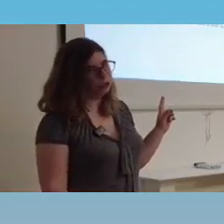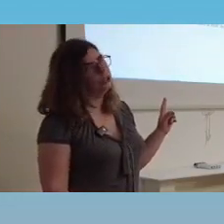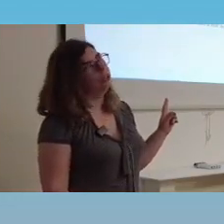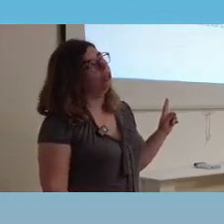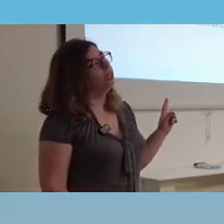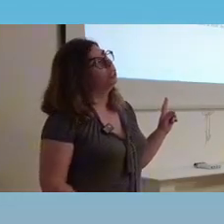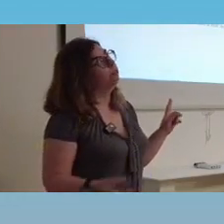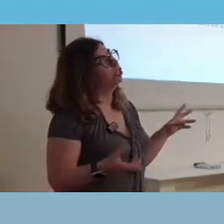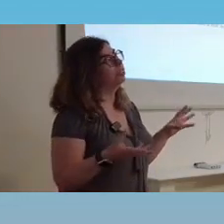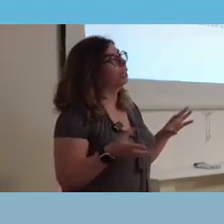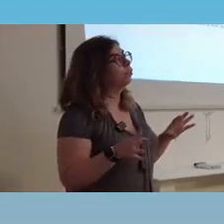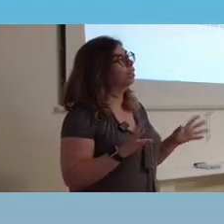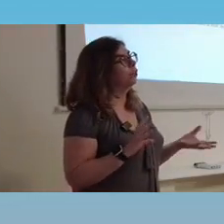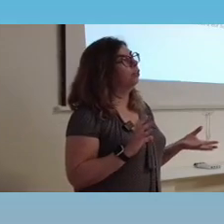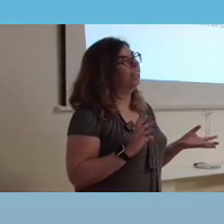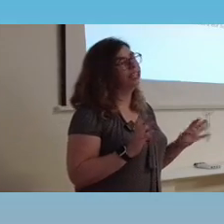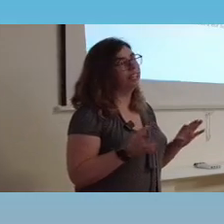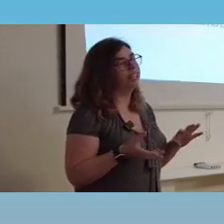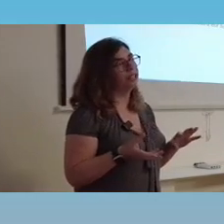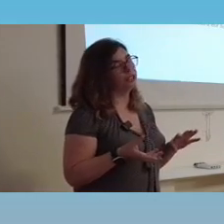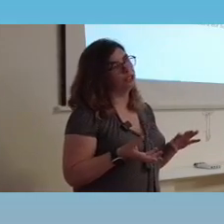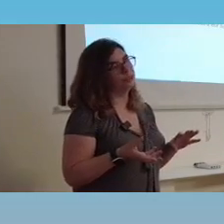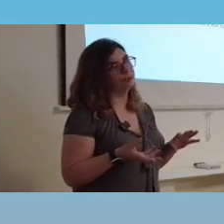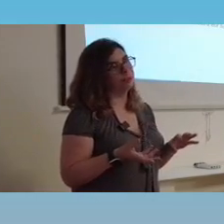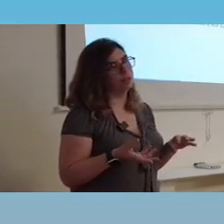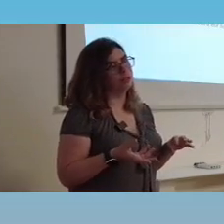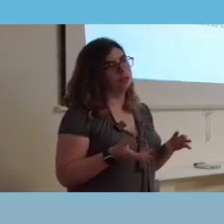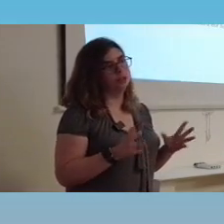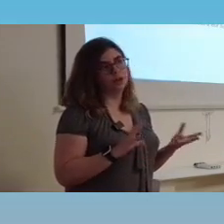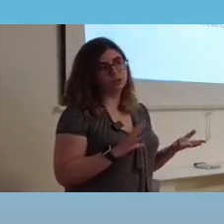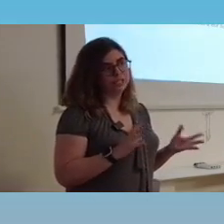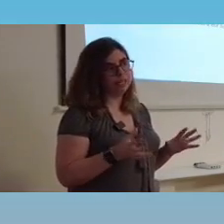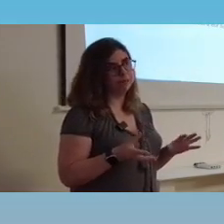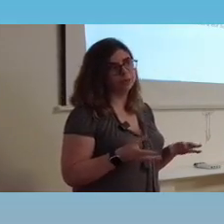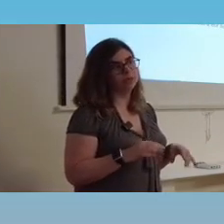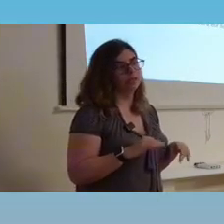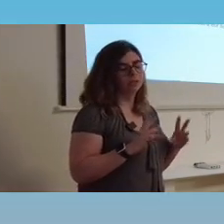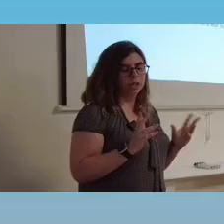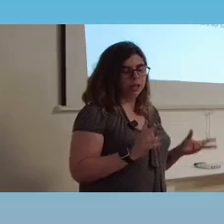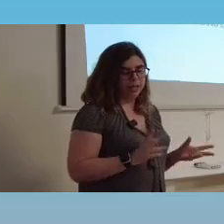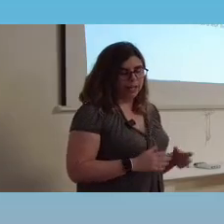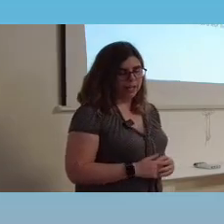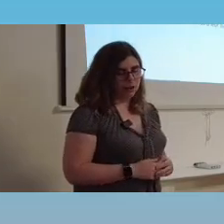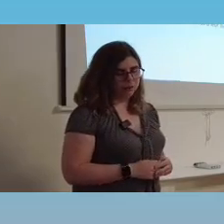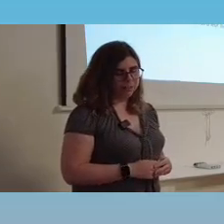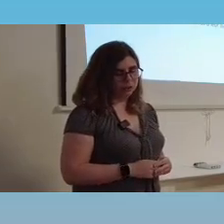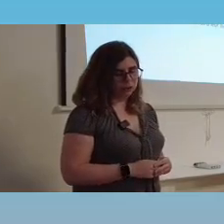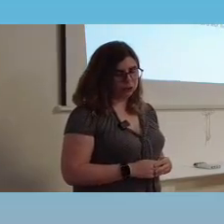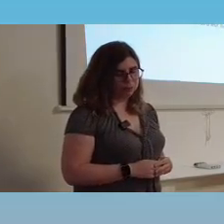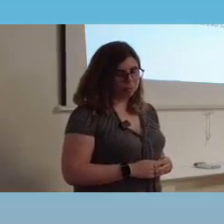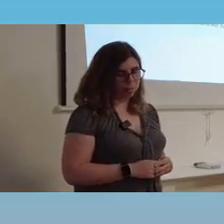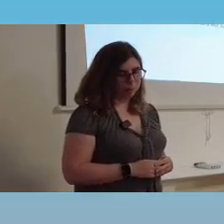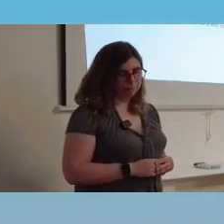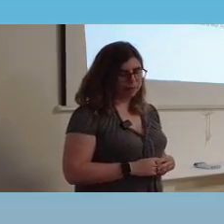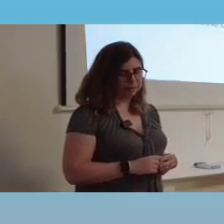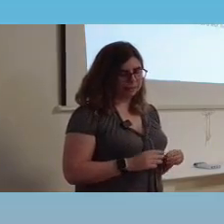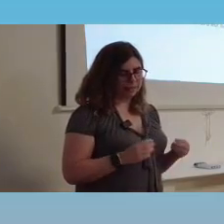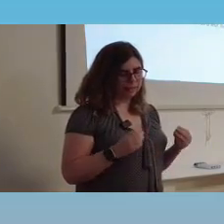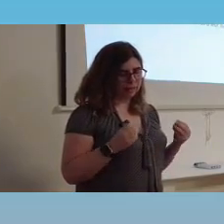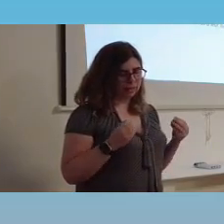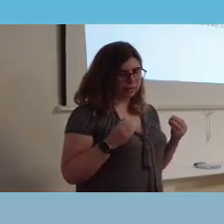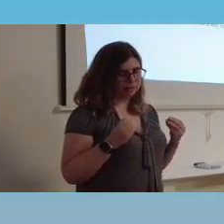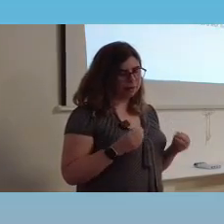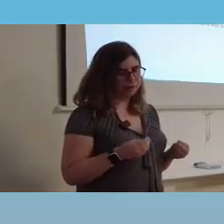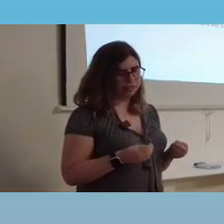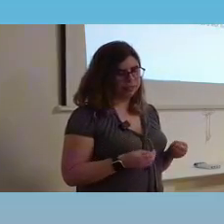Disability Student, qui peut se traduire échec de handicap, et en fait,